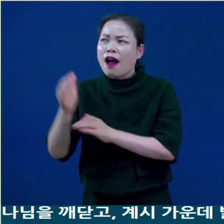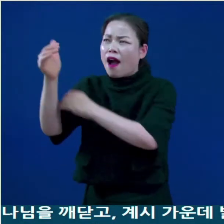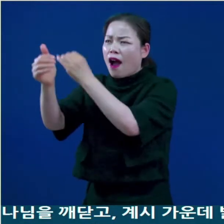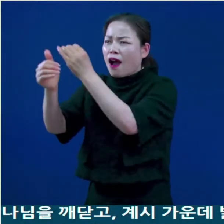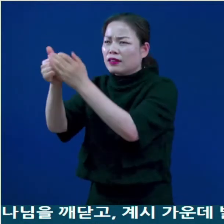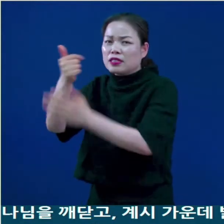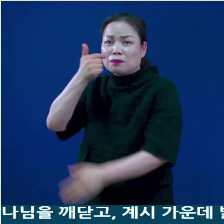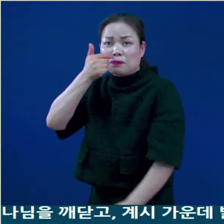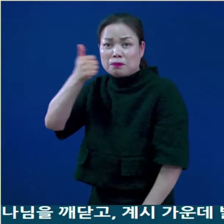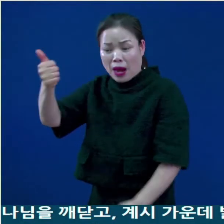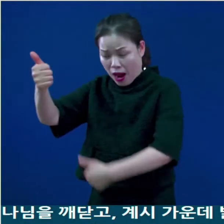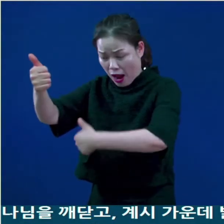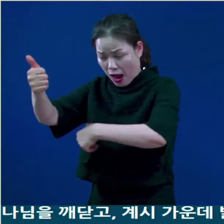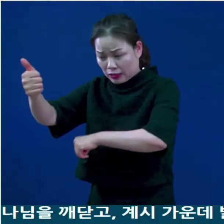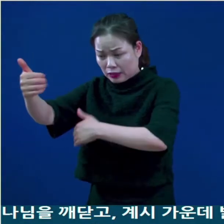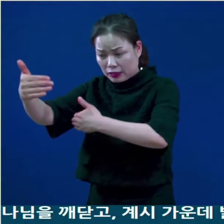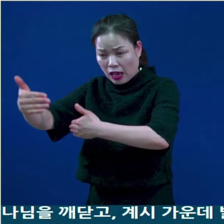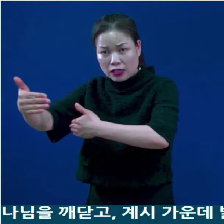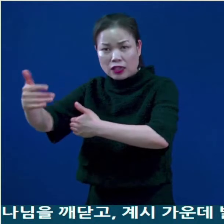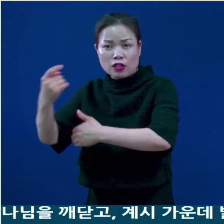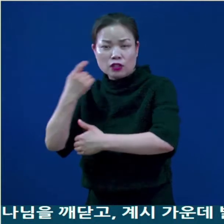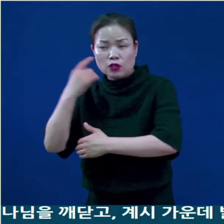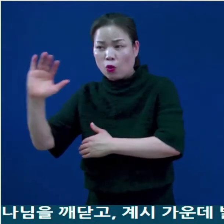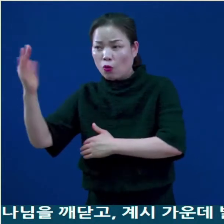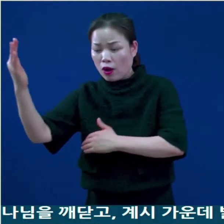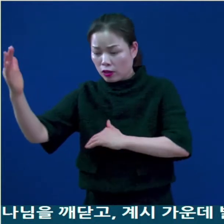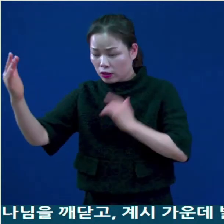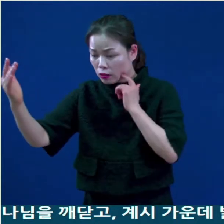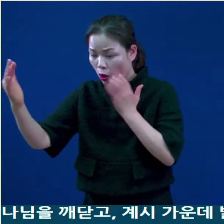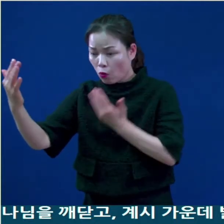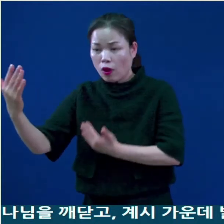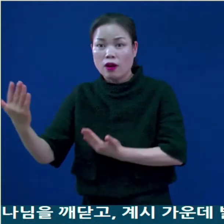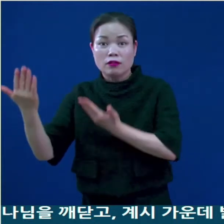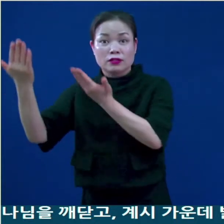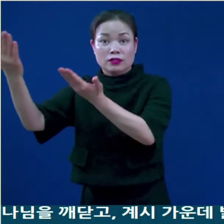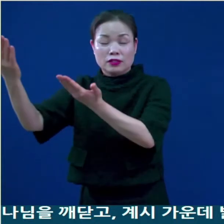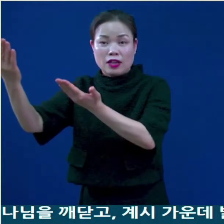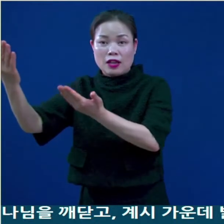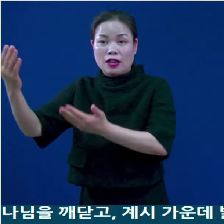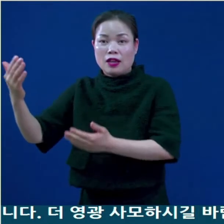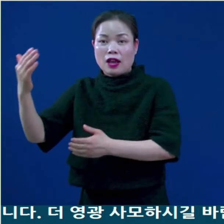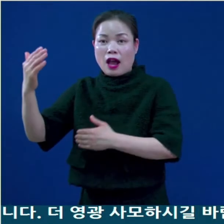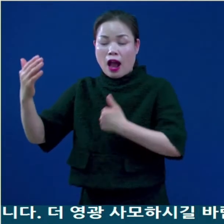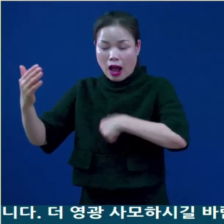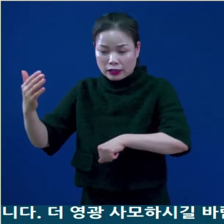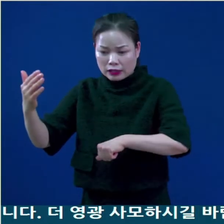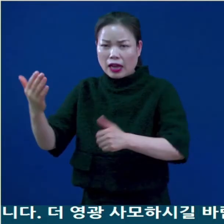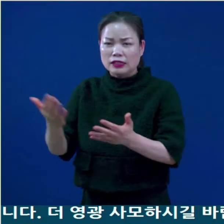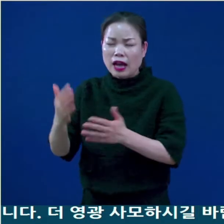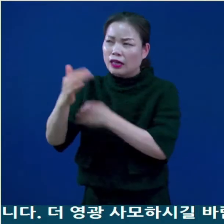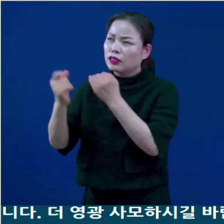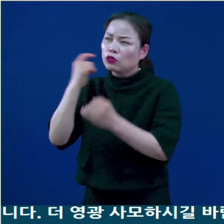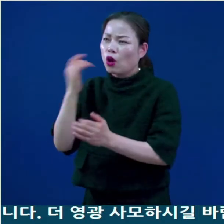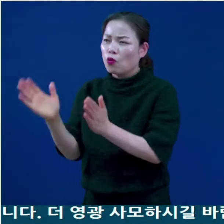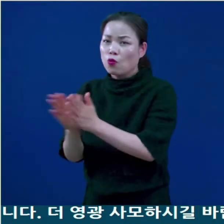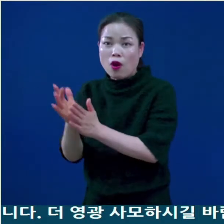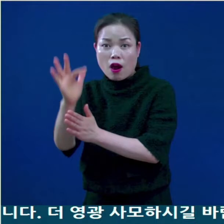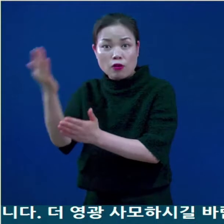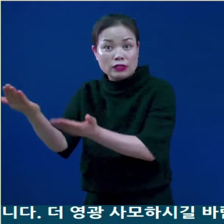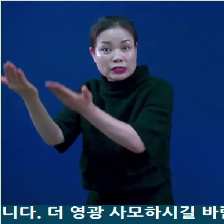하나님 아버지와 아들 사이에 서로 영광을 돌리는 장면이 나타나요. 아들이 하는 일은 하나님을 영화롭게 하는